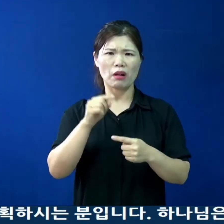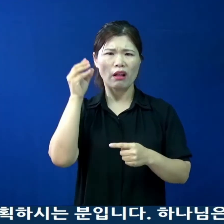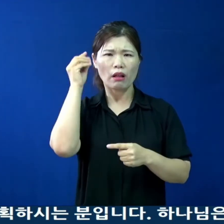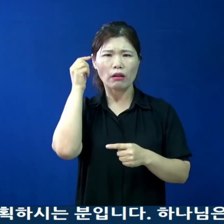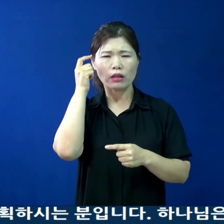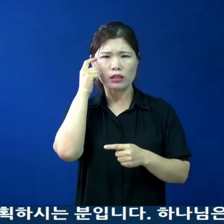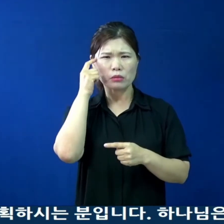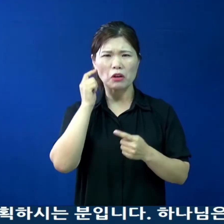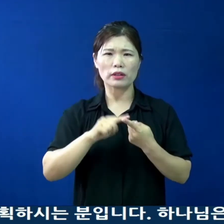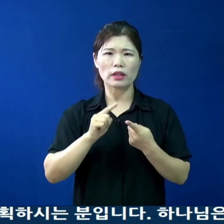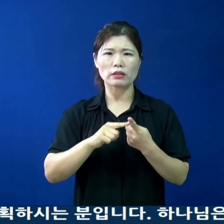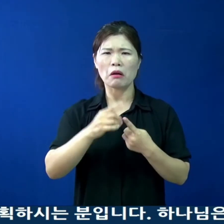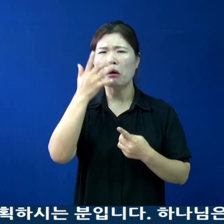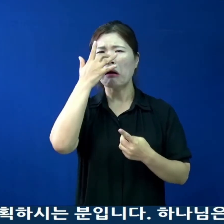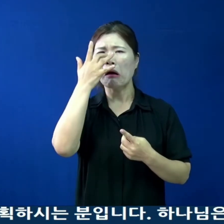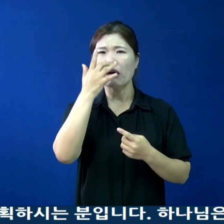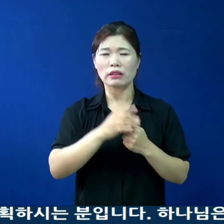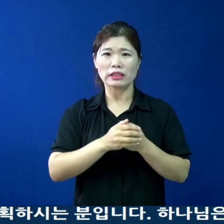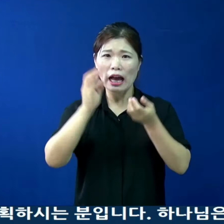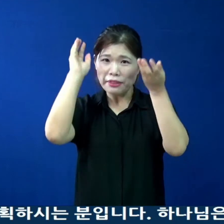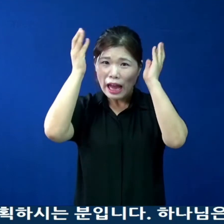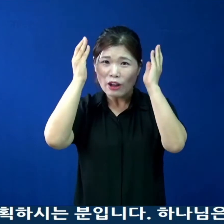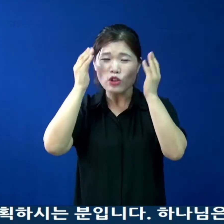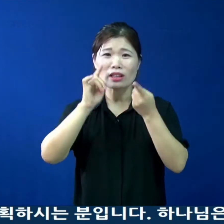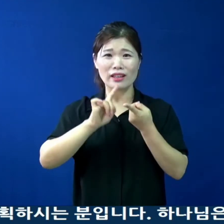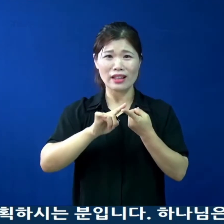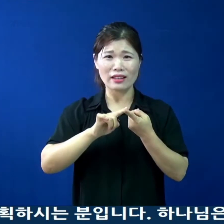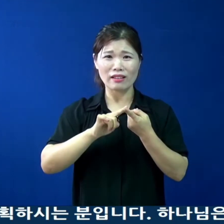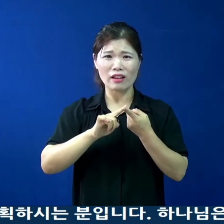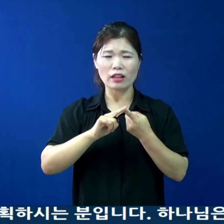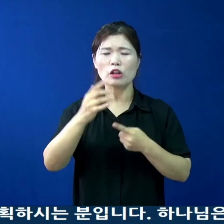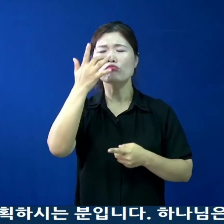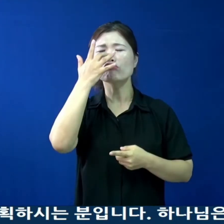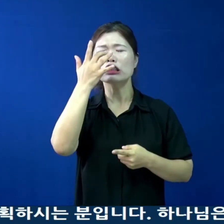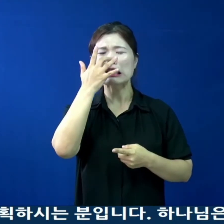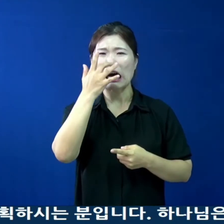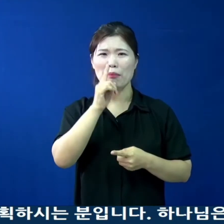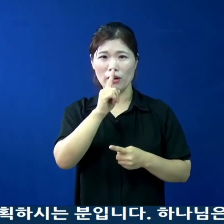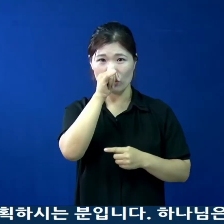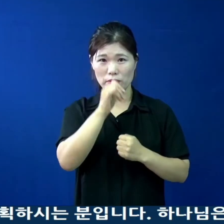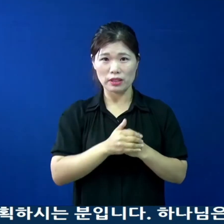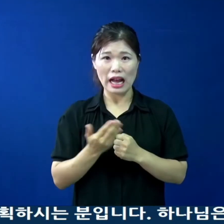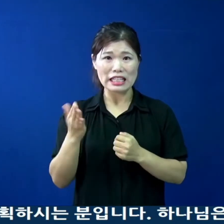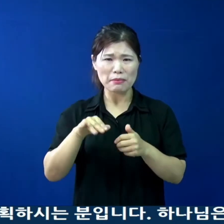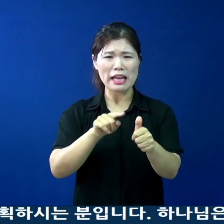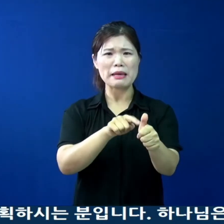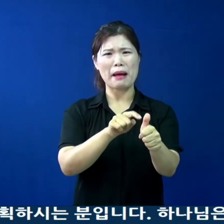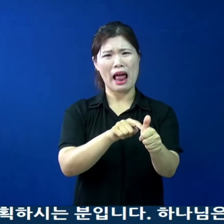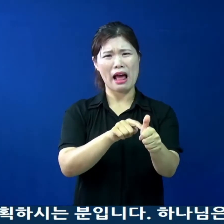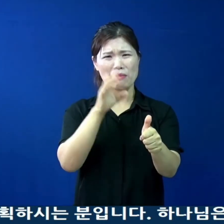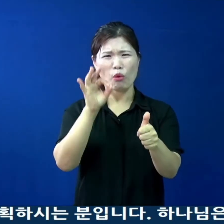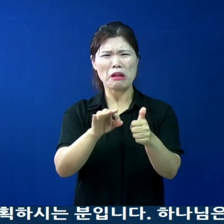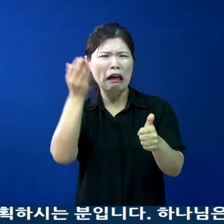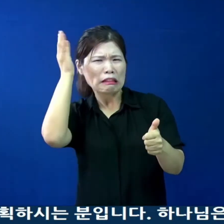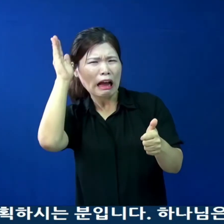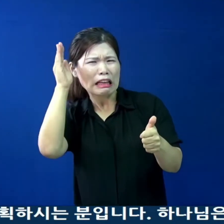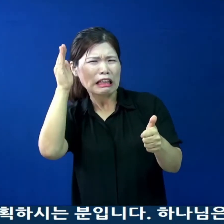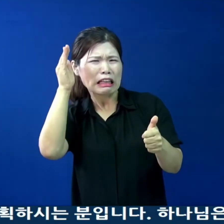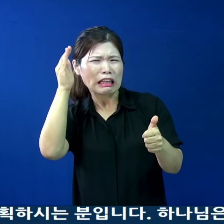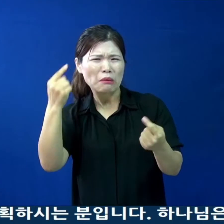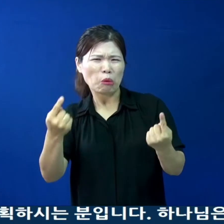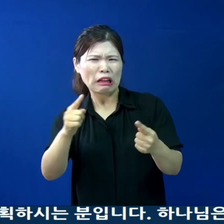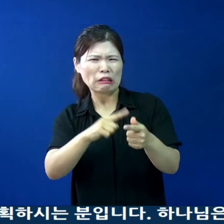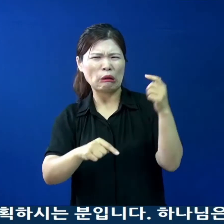묘사가 됩니다. 나귀는 여호와의 사자를 보았습니다. 그런데 발람은 나귀보다도 못한 눈먼